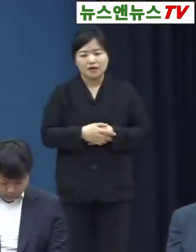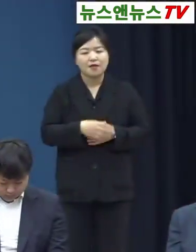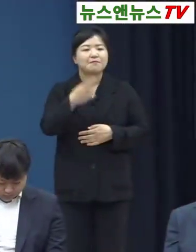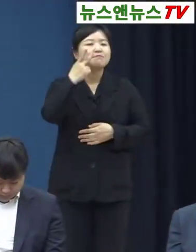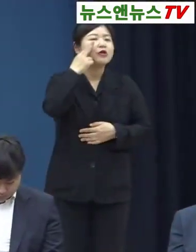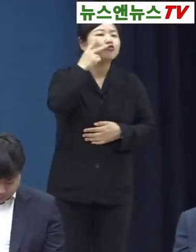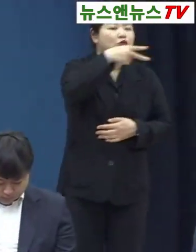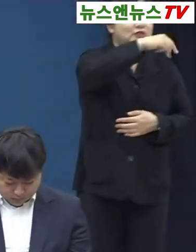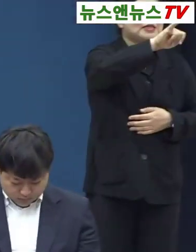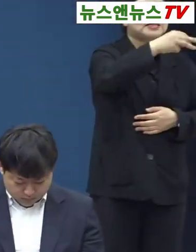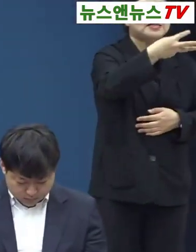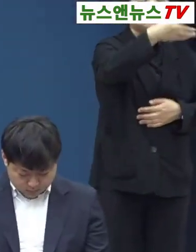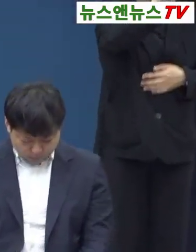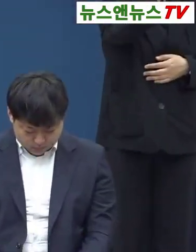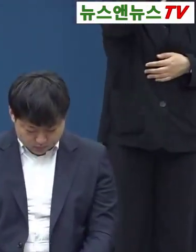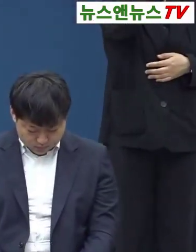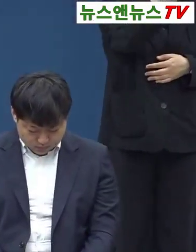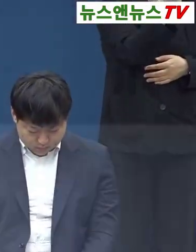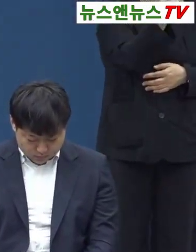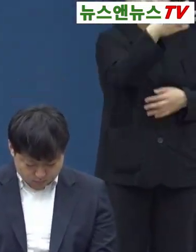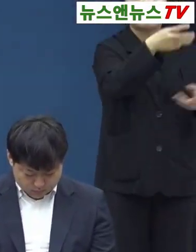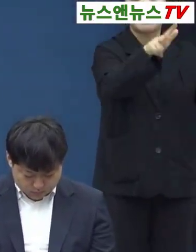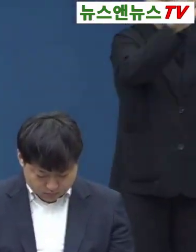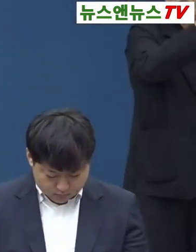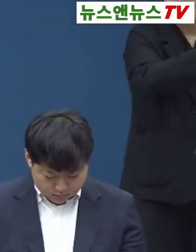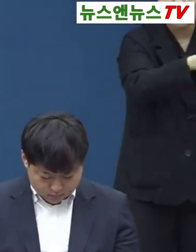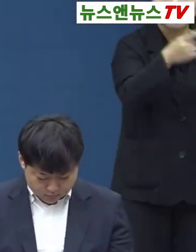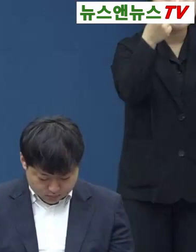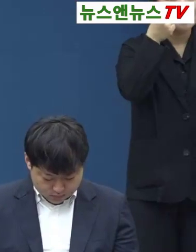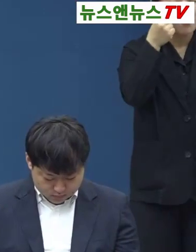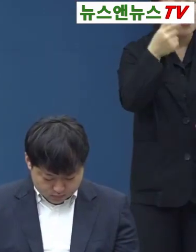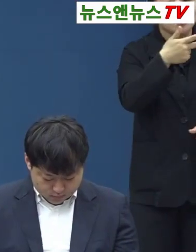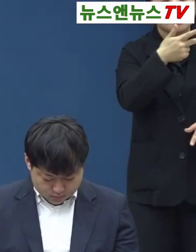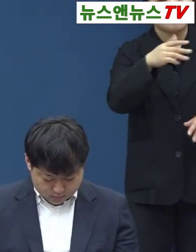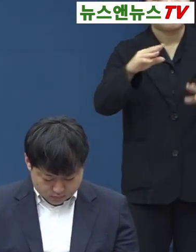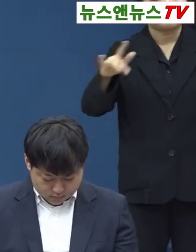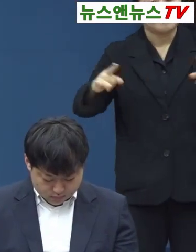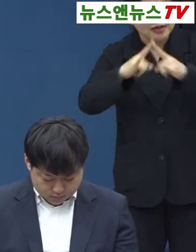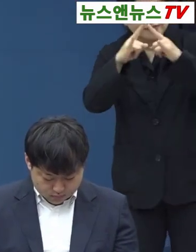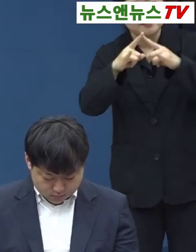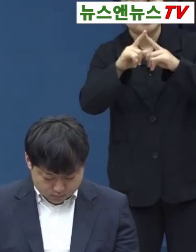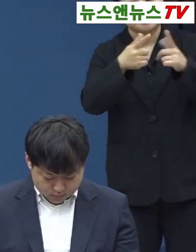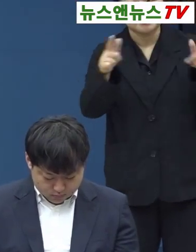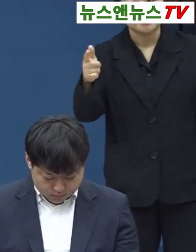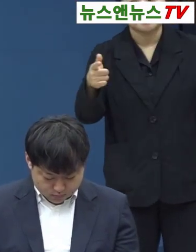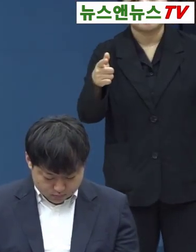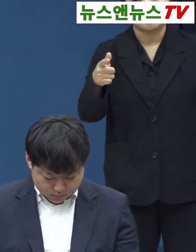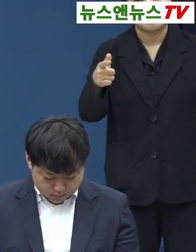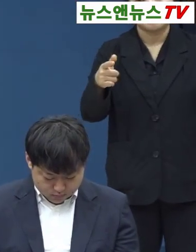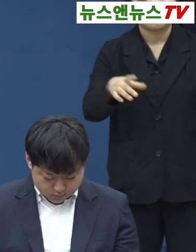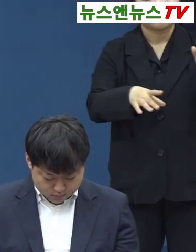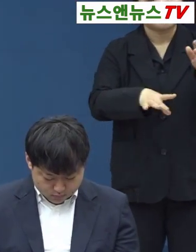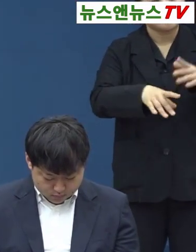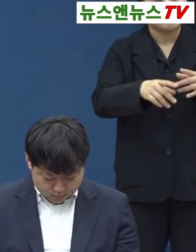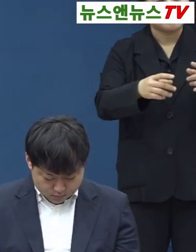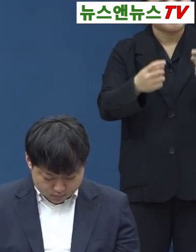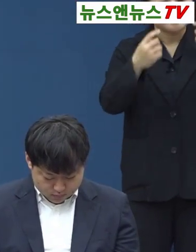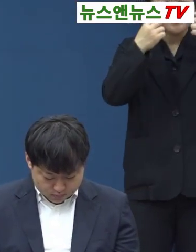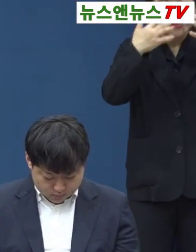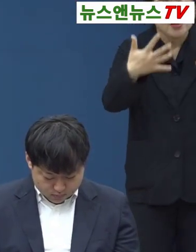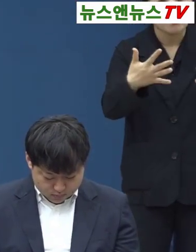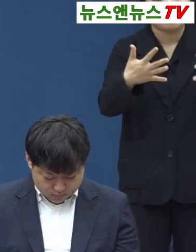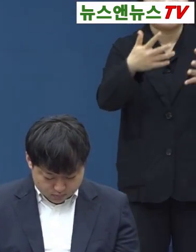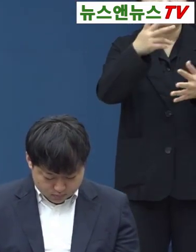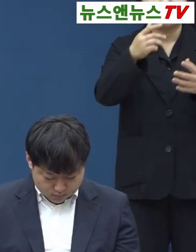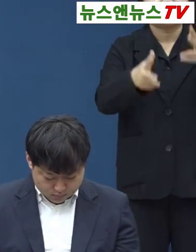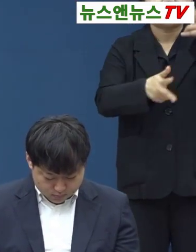미국의 실리콘밸리 있잖아요. 실리콘밸리나 일본의 츠쿠바, 프랑스의 소피아 앙티폴 같은 최첨단 산업